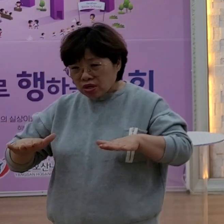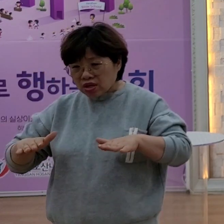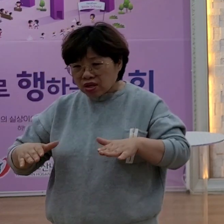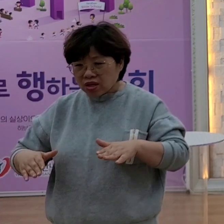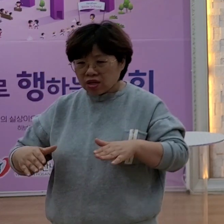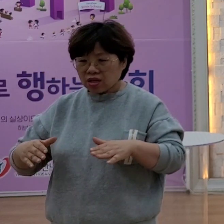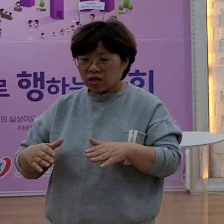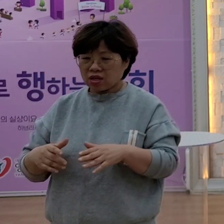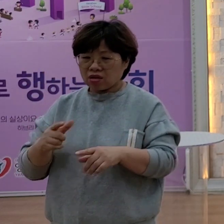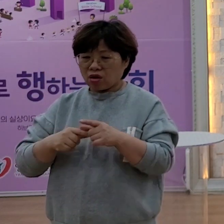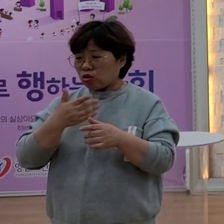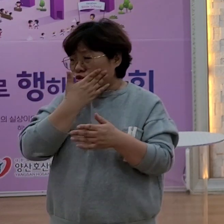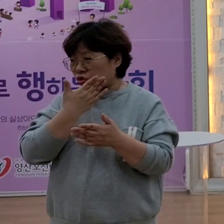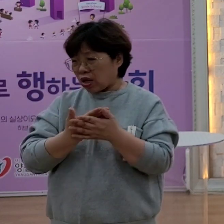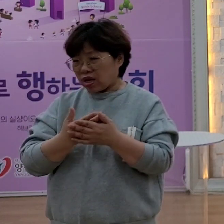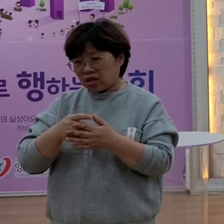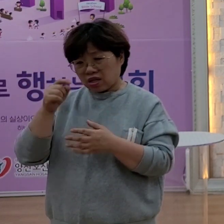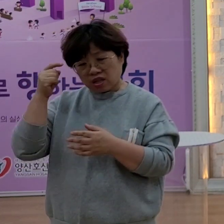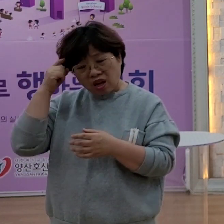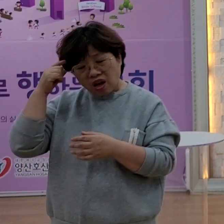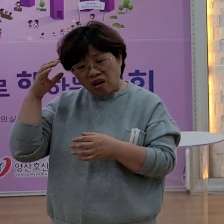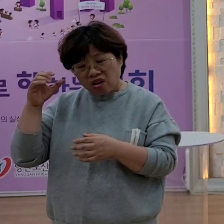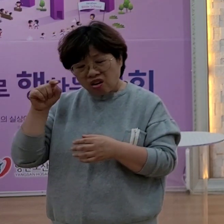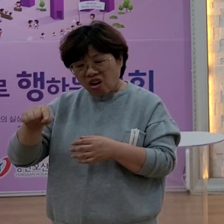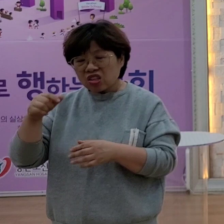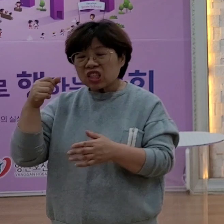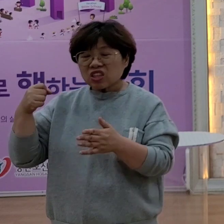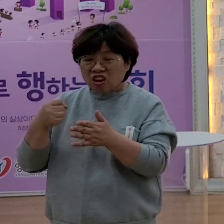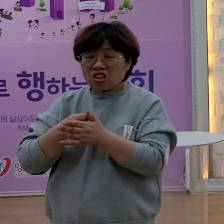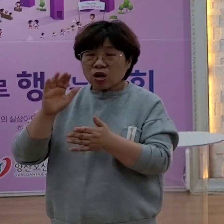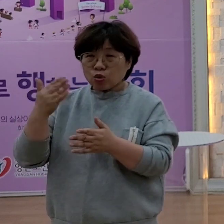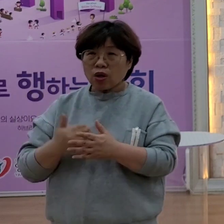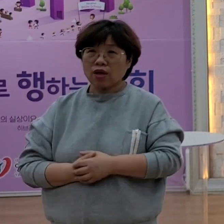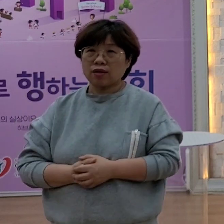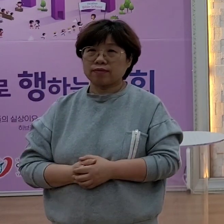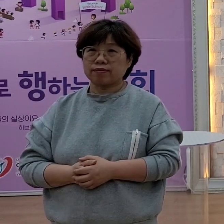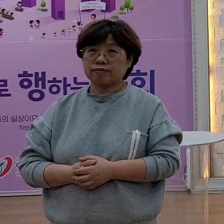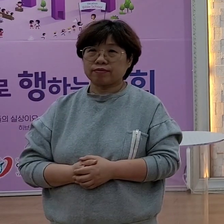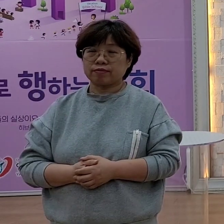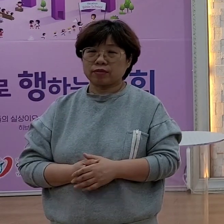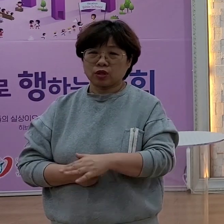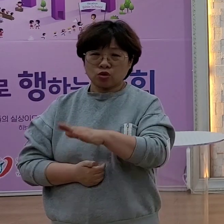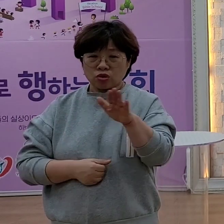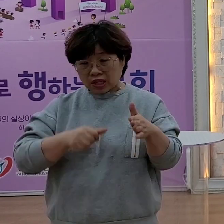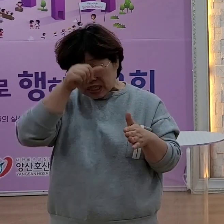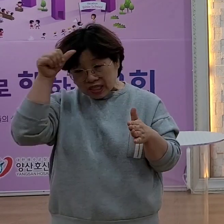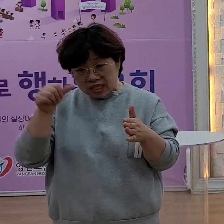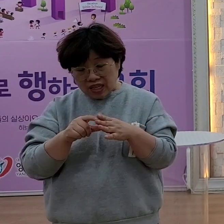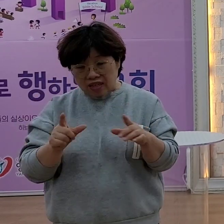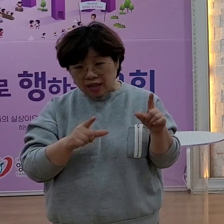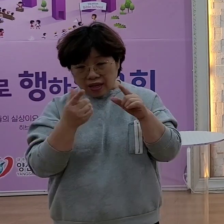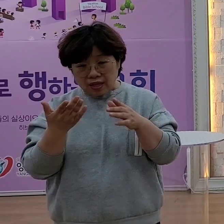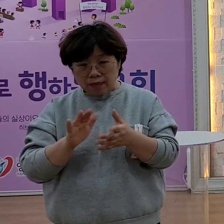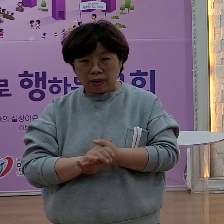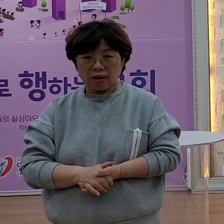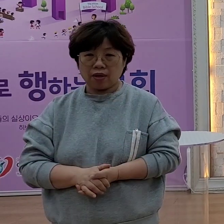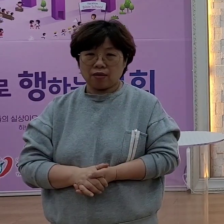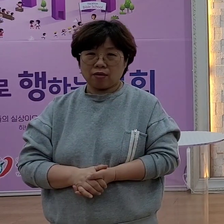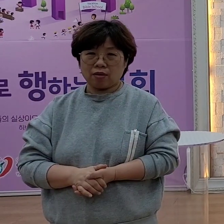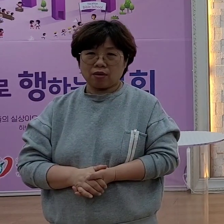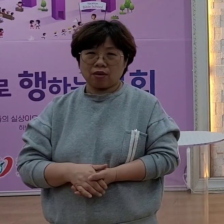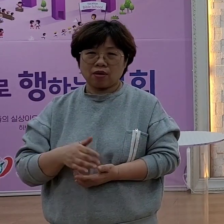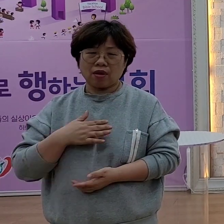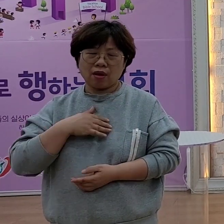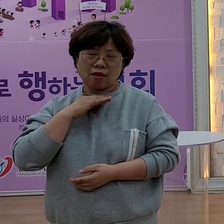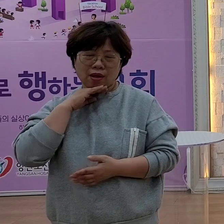오늘이냐가 결정됩니다. 여러분, 인생은요, 우리 살아봤지만 제가 내일 모레 50이 다 될 줄 저는